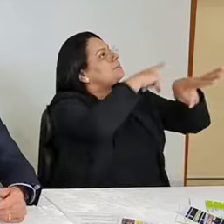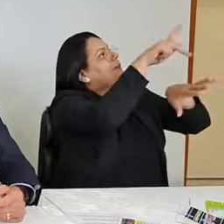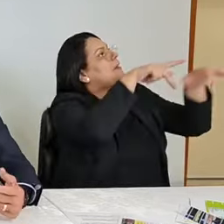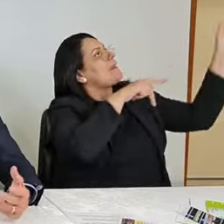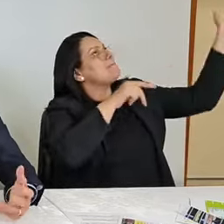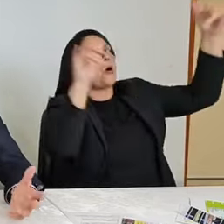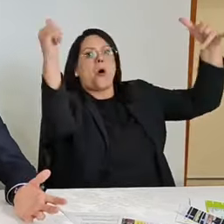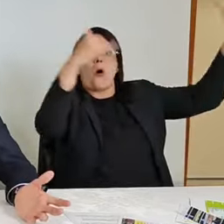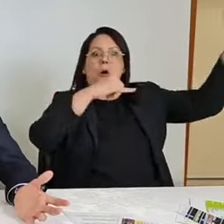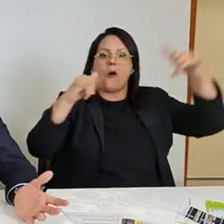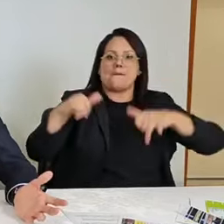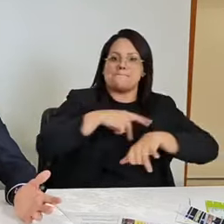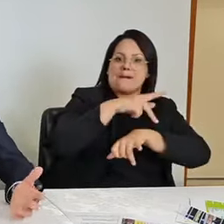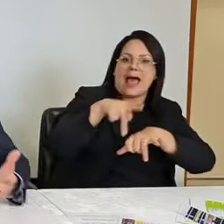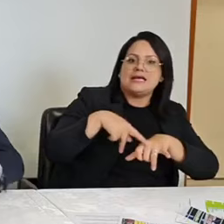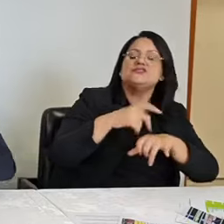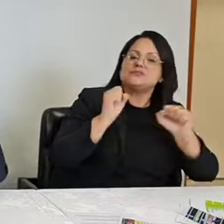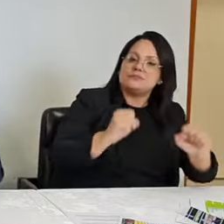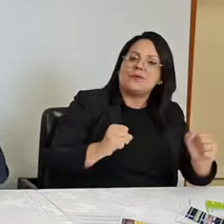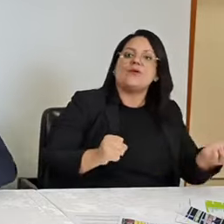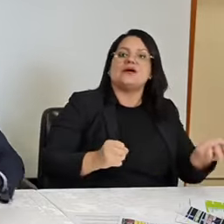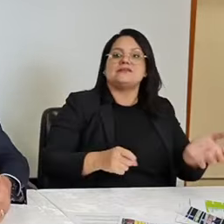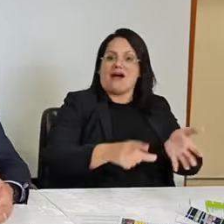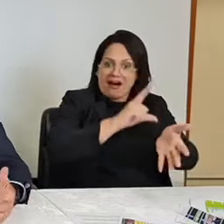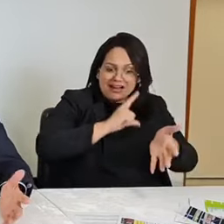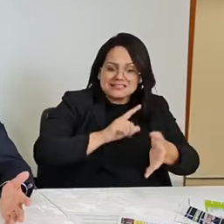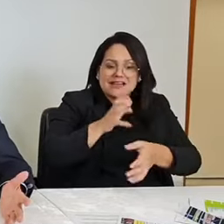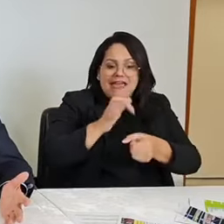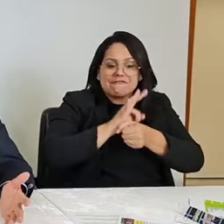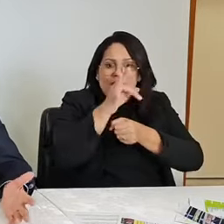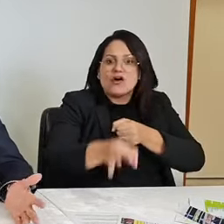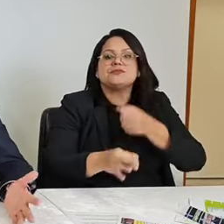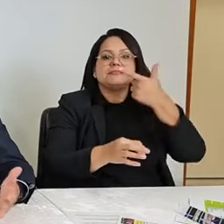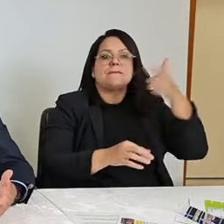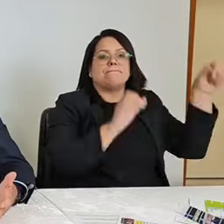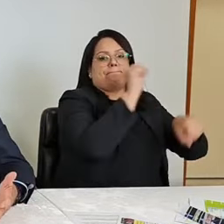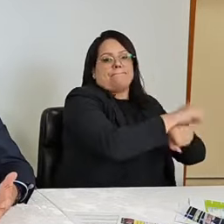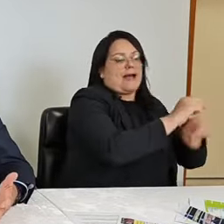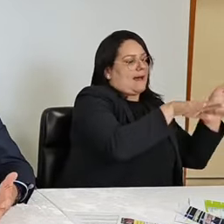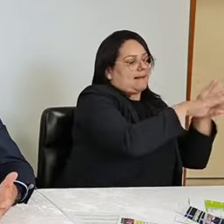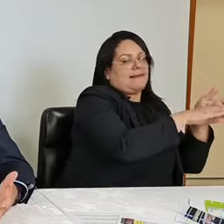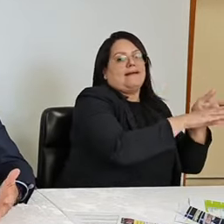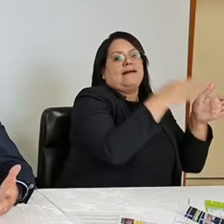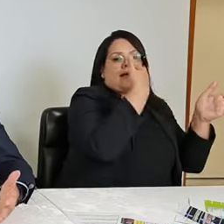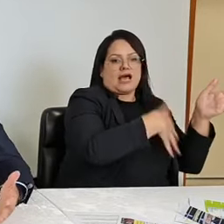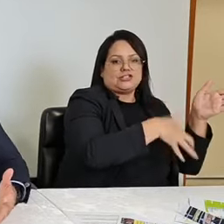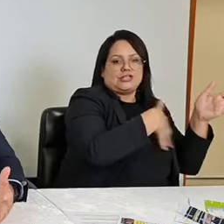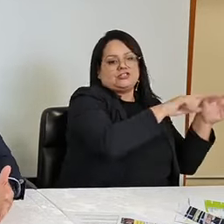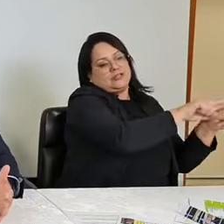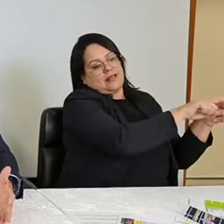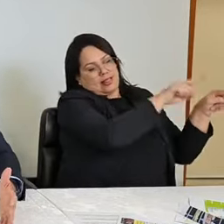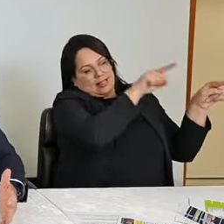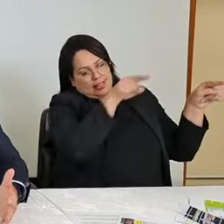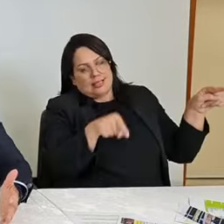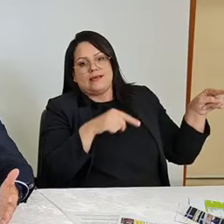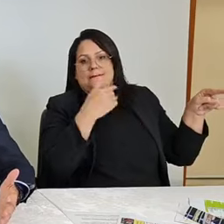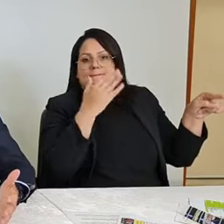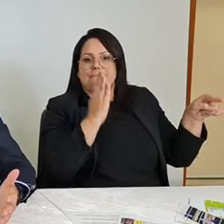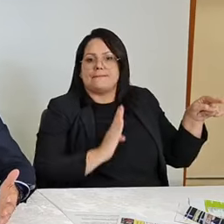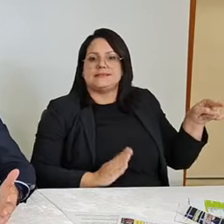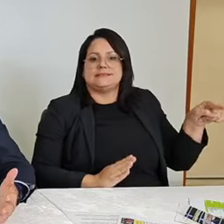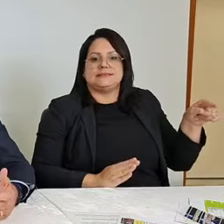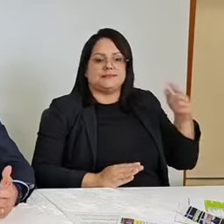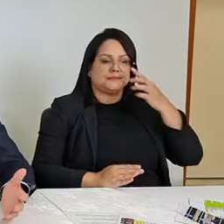Argentina no passado. Então é assim que funciona. O ano passado não fiz o levantamento, não chegou para nós o